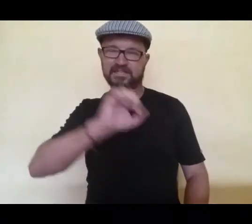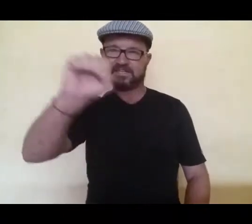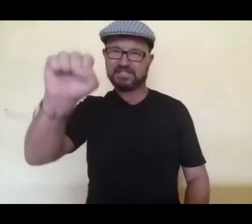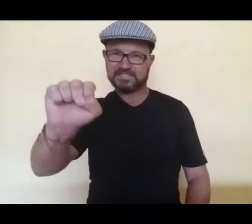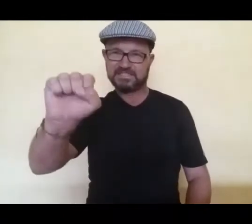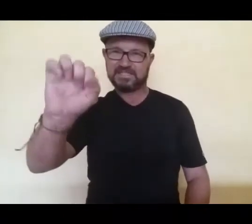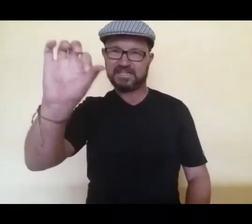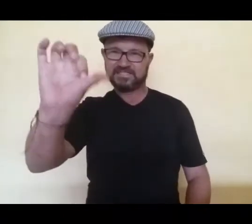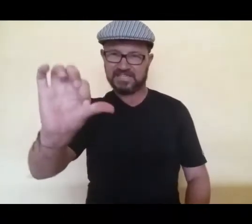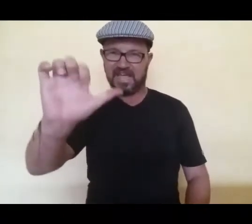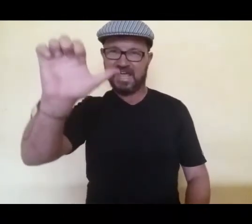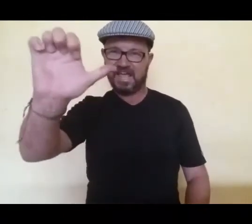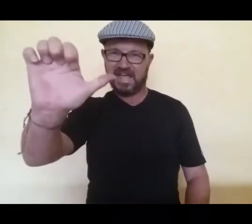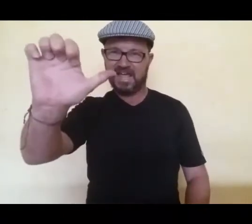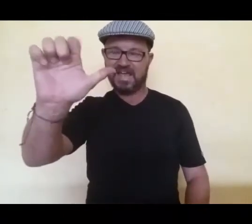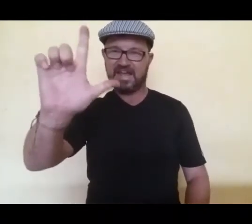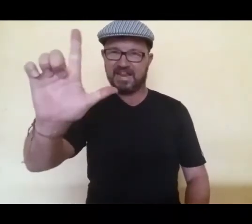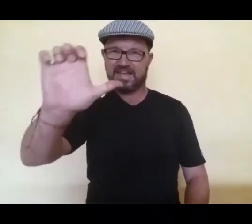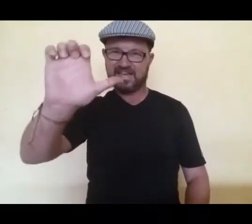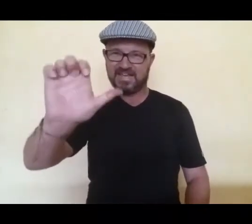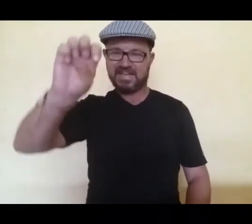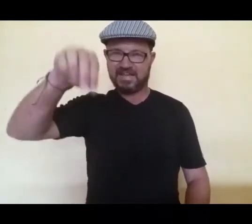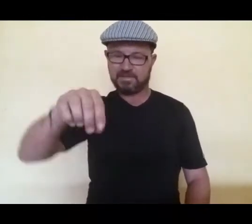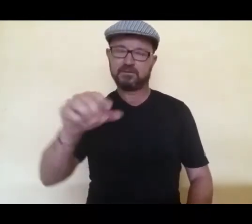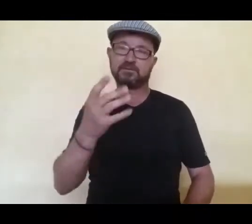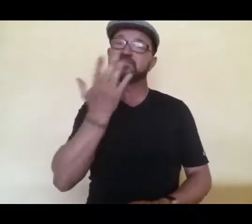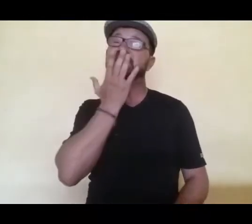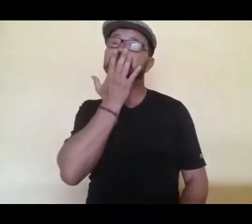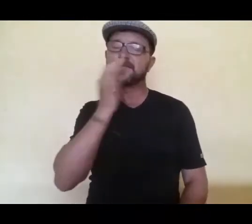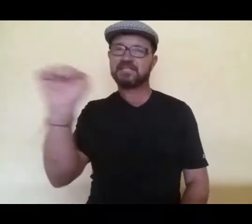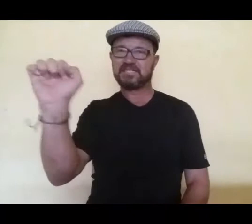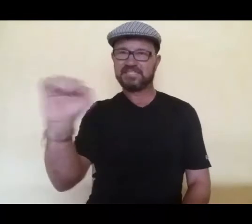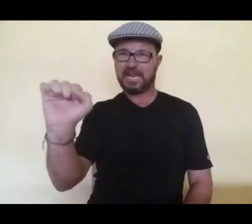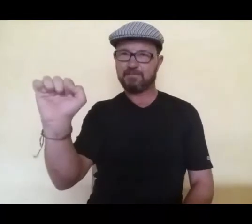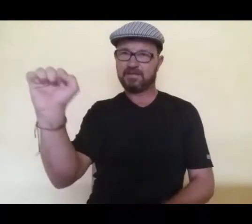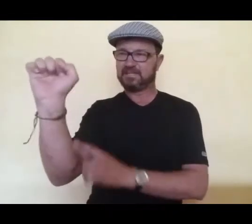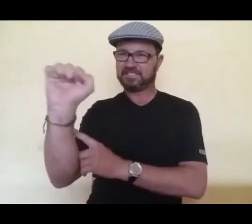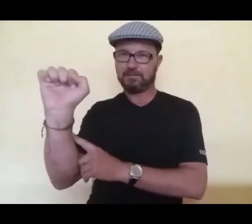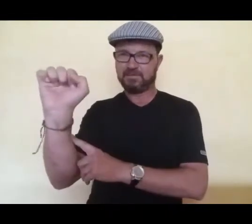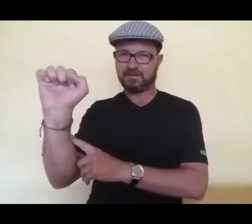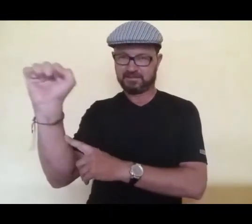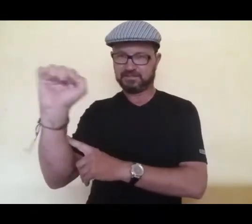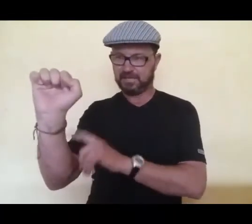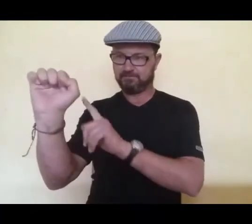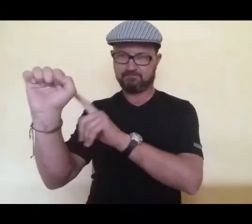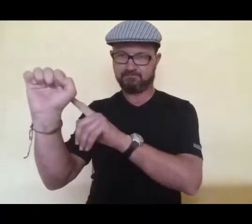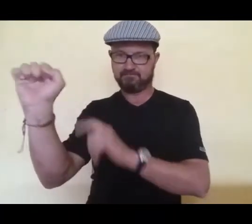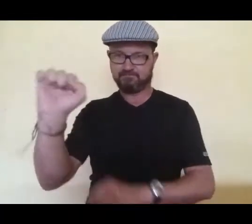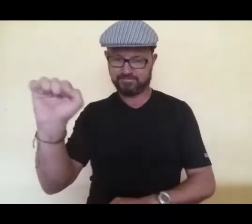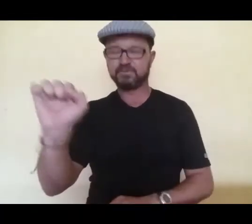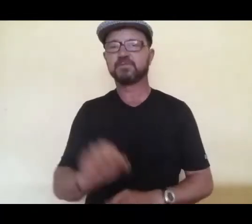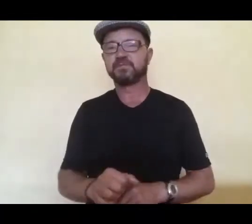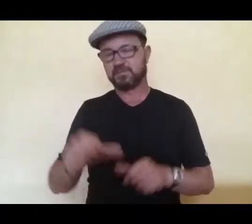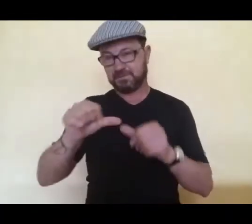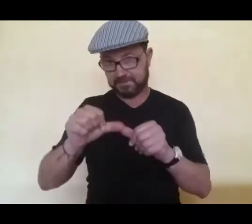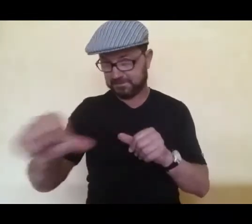tribunal considera que no hi ha condicions greus, com alegava Rivera Sabull, que va ser aconsellable aquesta mesura de forma urgent. L'empresa